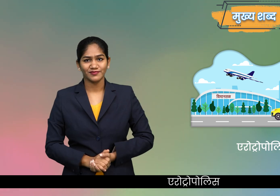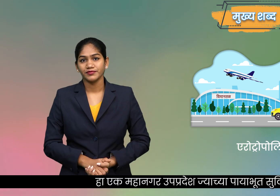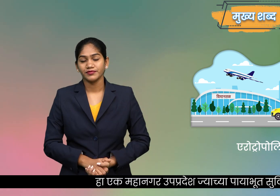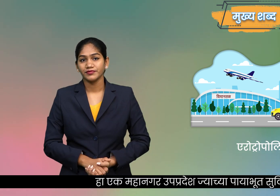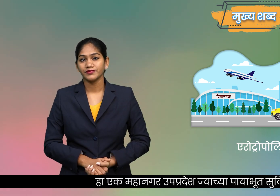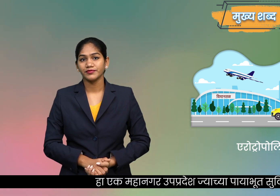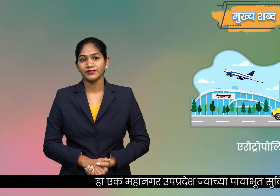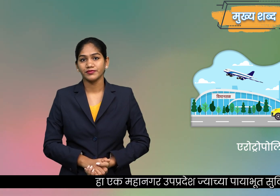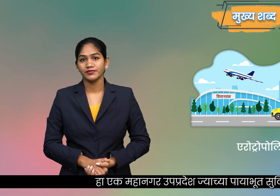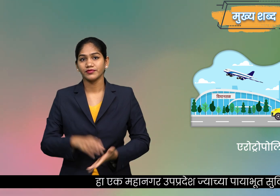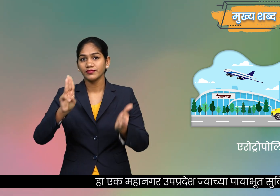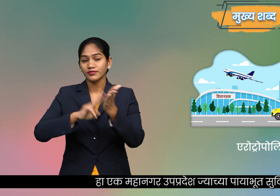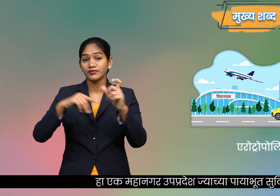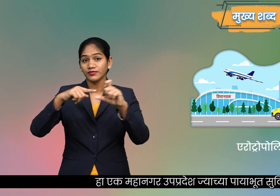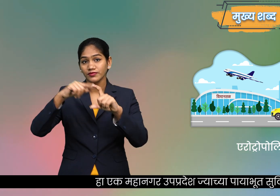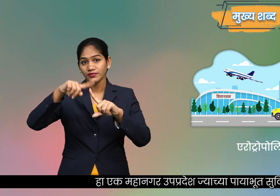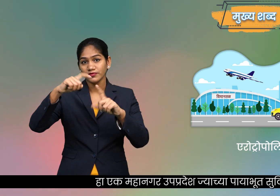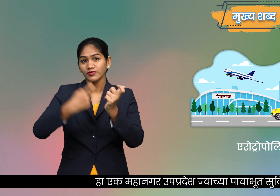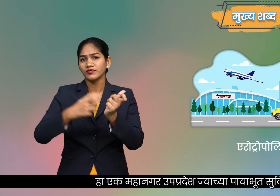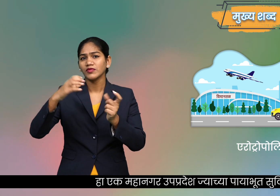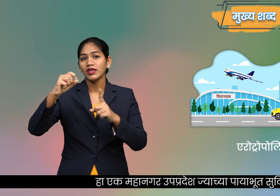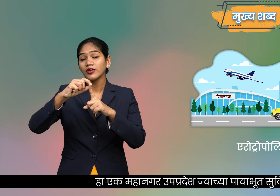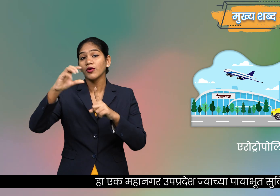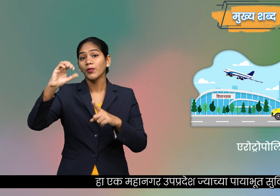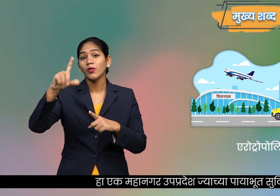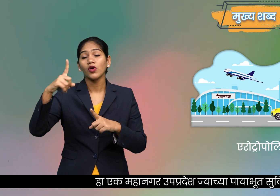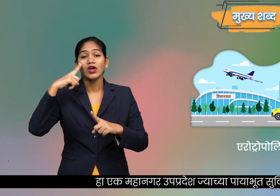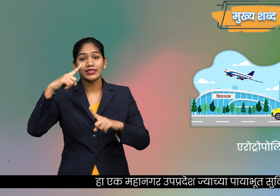हा एक महानगर उपप्रदेश ज्याच्या पायाभूत सुविधा,